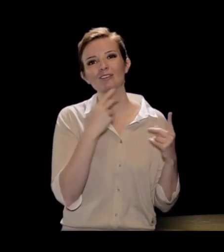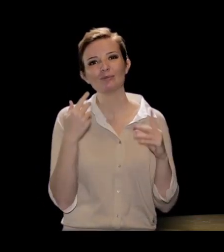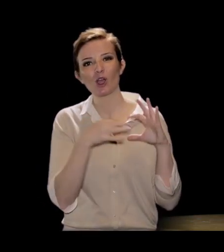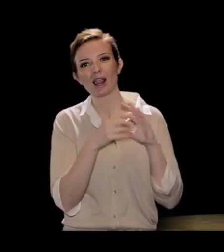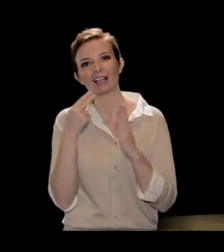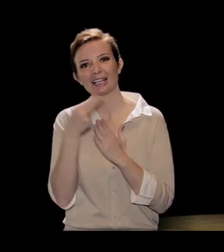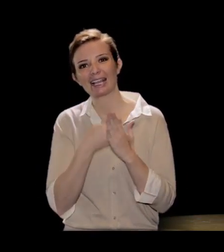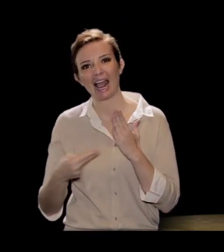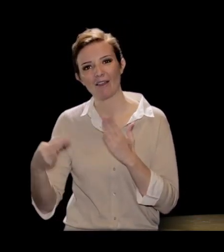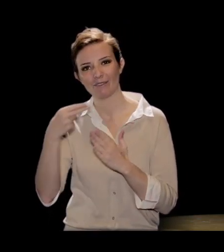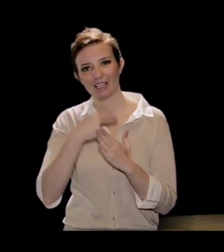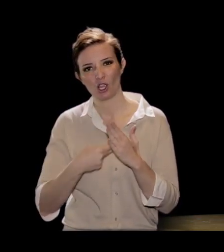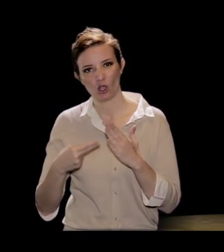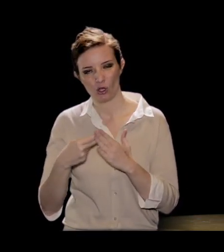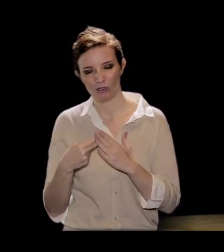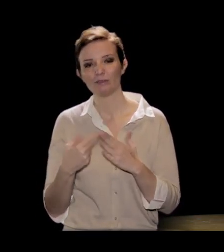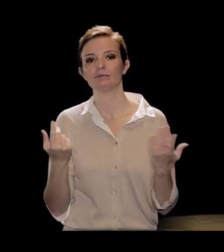particolare possiamo